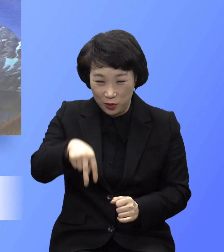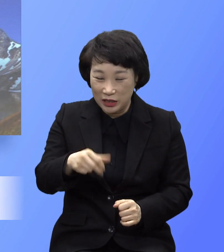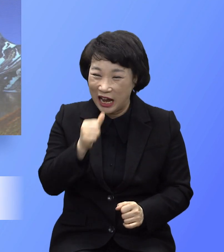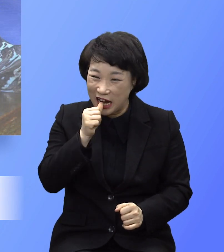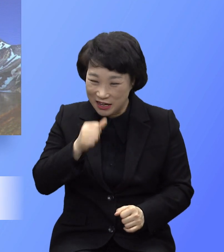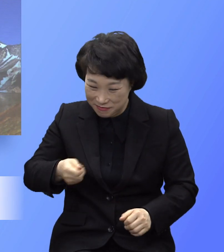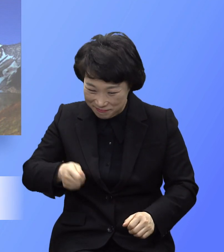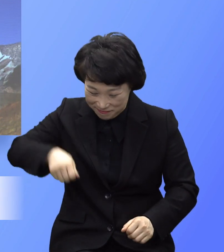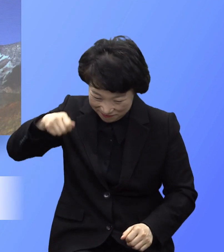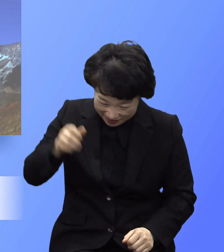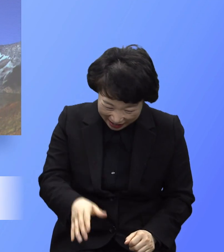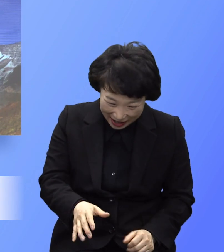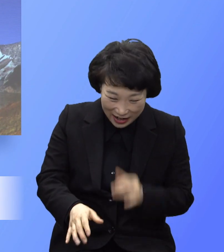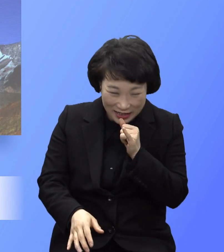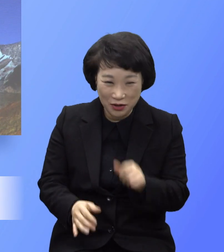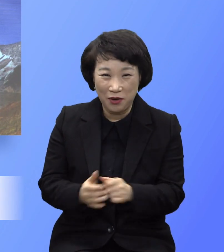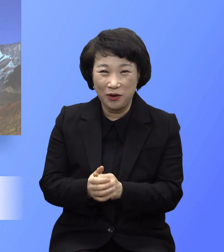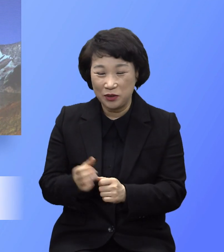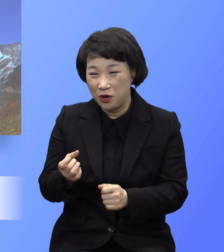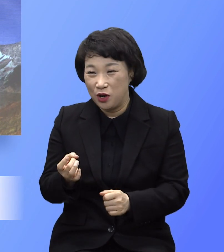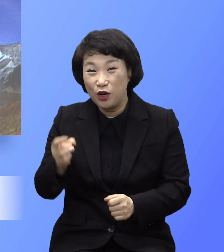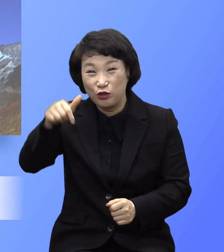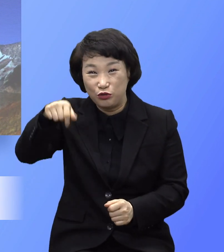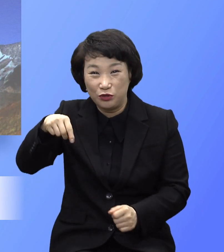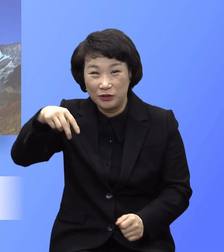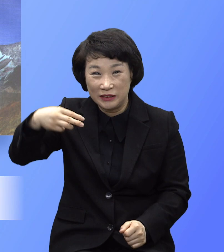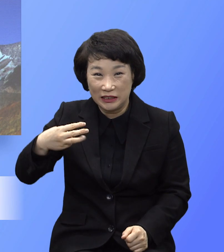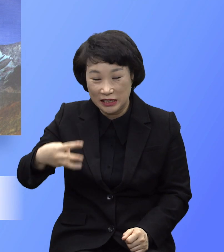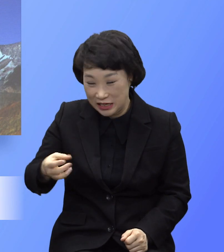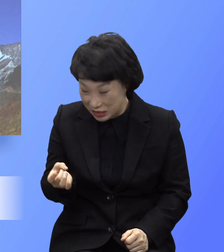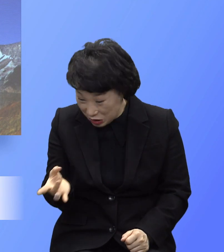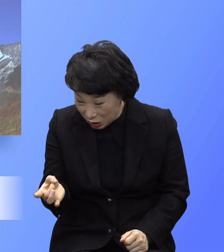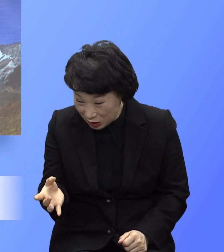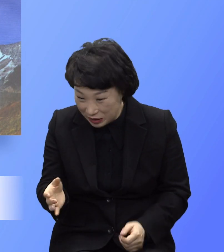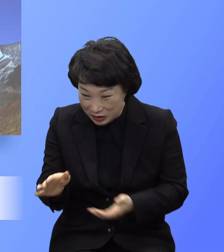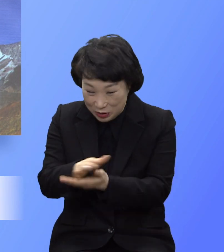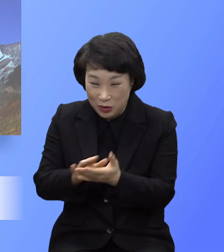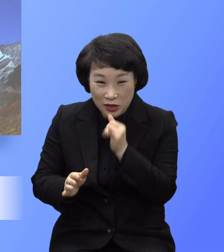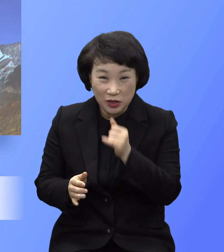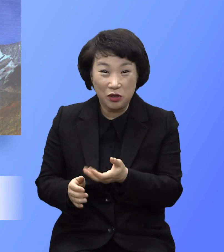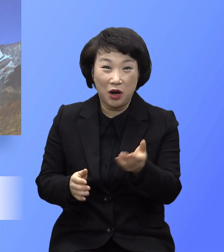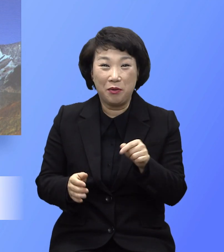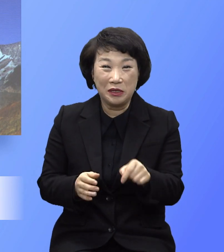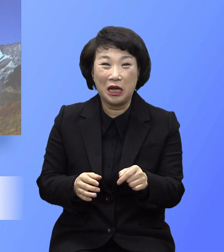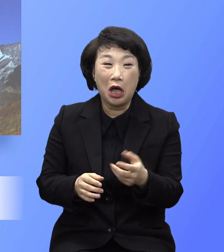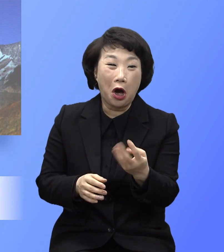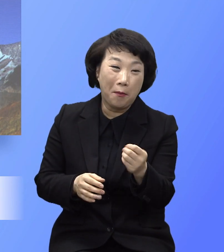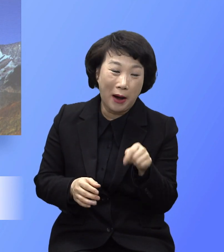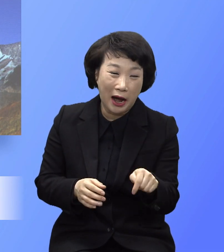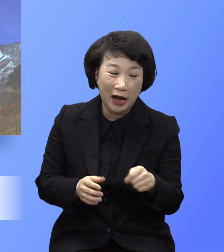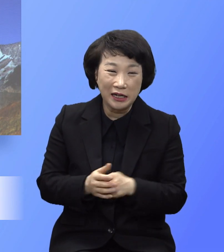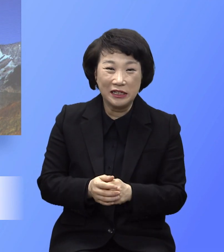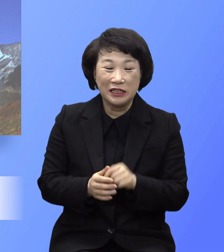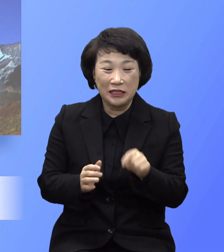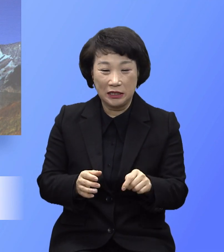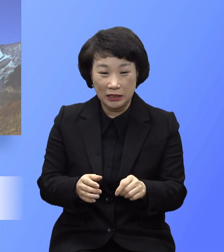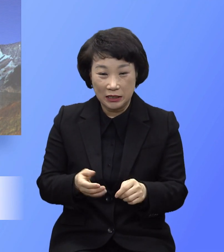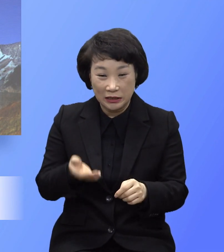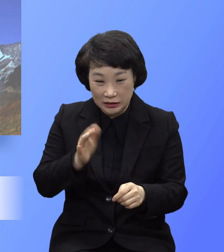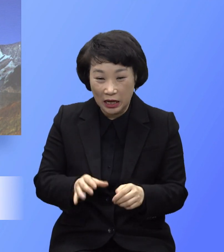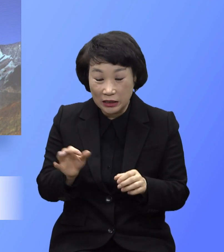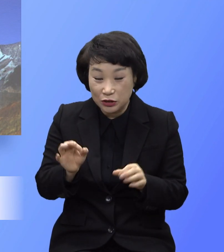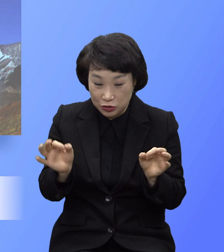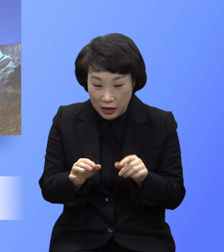그리고 무슨 못치기에서 그 못 하나가 얼마 간다고 그 순간만은 그거